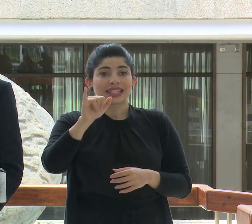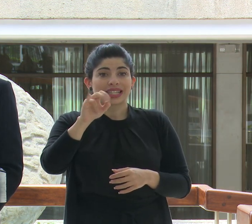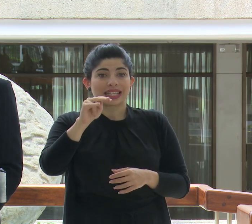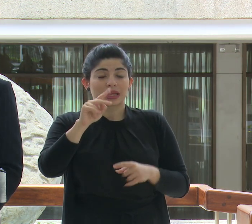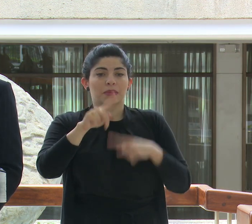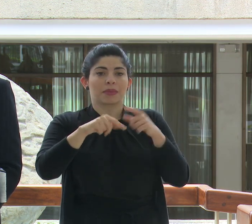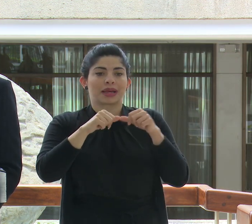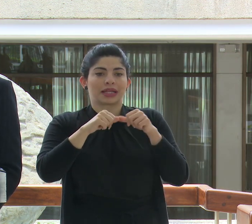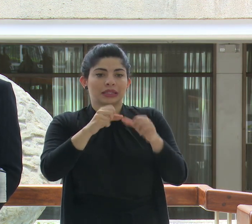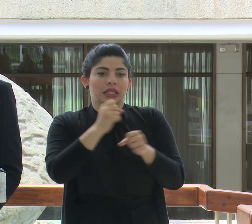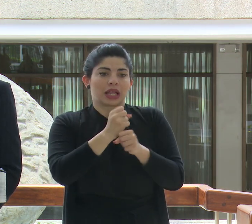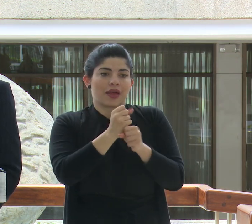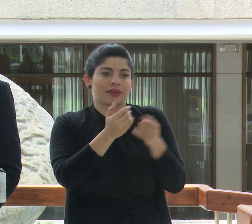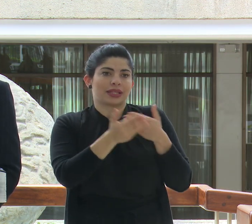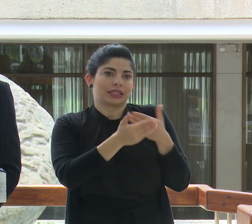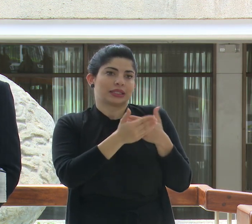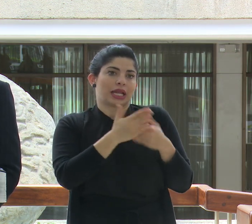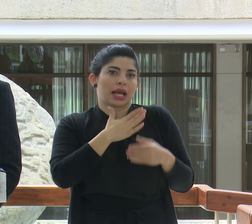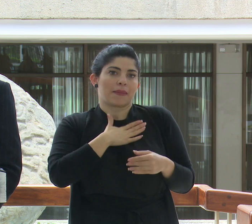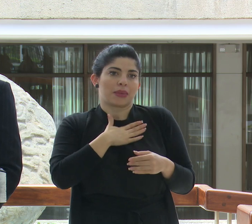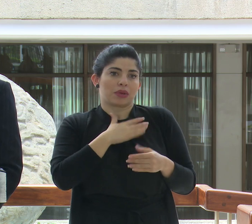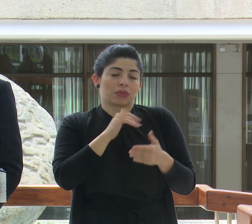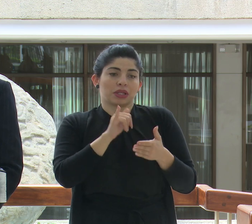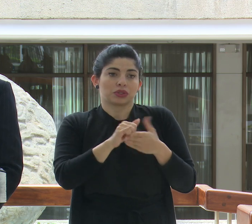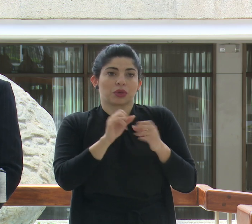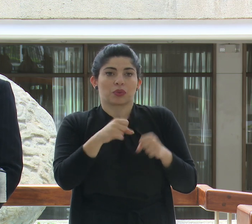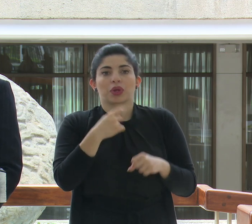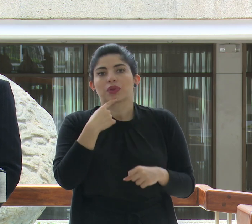seguirá trabajando cerca de mí. Eso es lo que puedo adelantar.